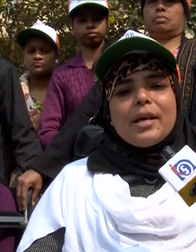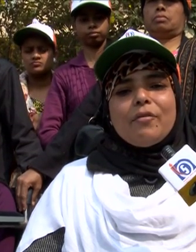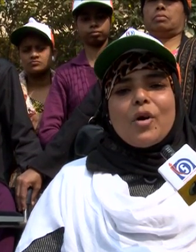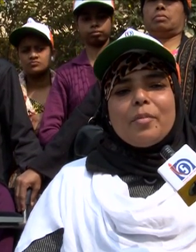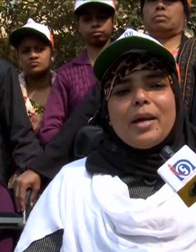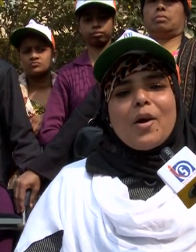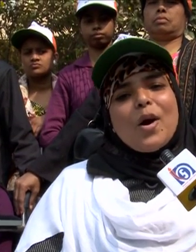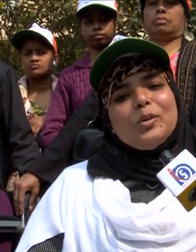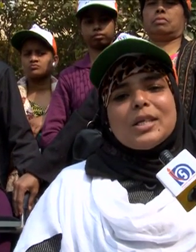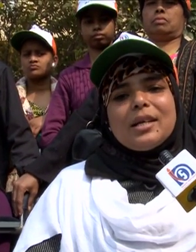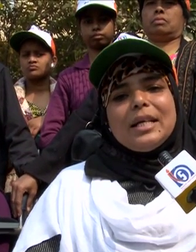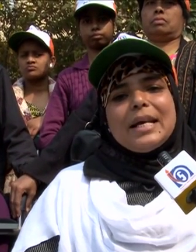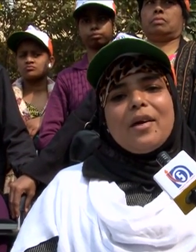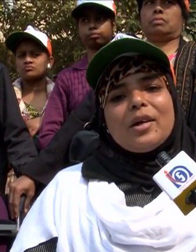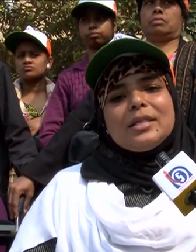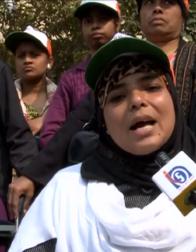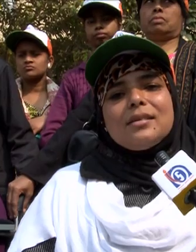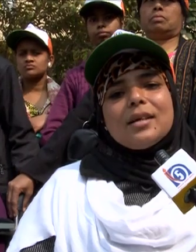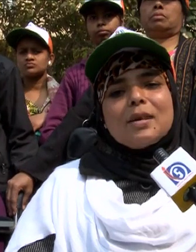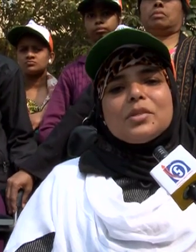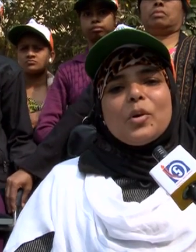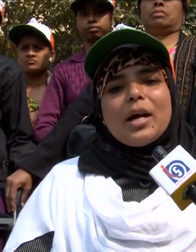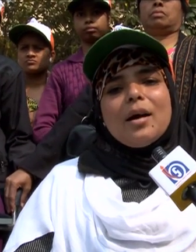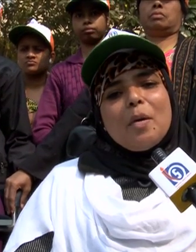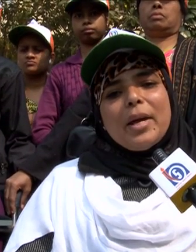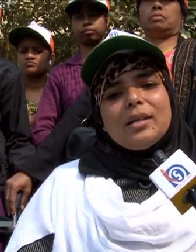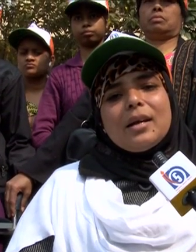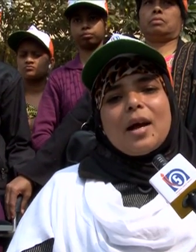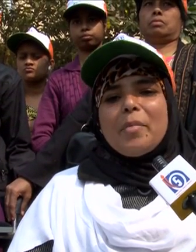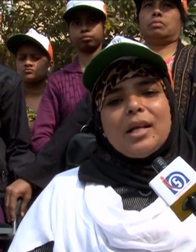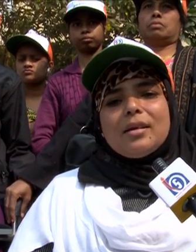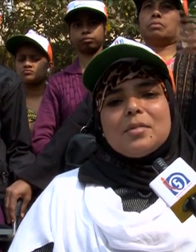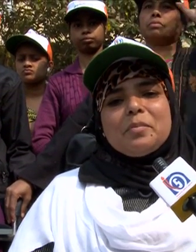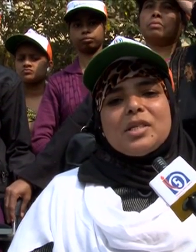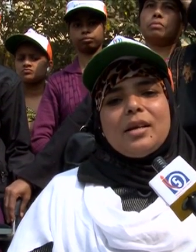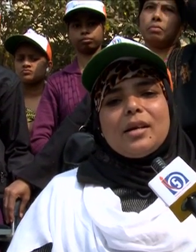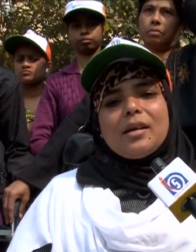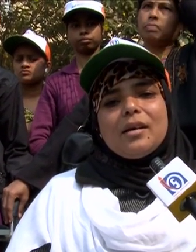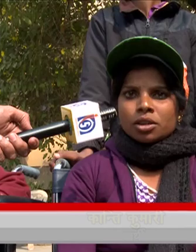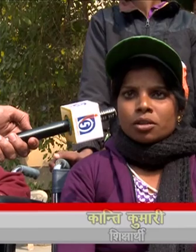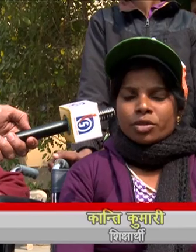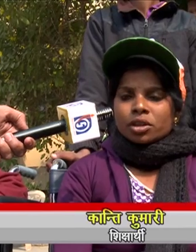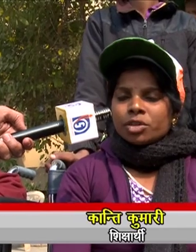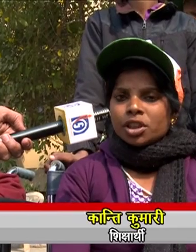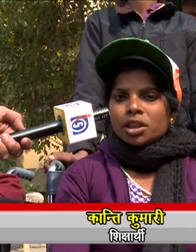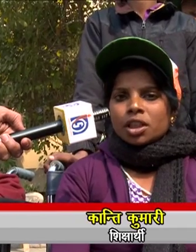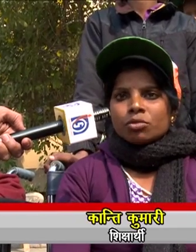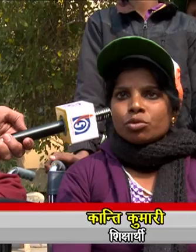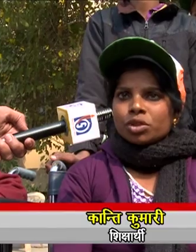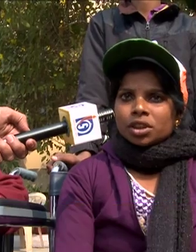वो हमें और ऊंचा तक ले जाएं और जहाँ तक हमसे होगा मेहनत करना, हम मेहनत करने में से पीछे नहीं हटेंगे। हमें दिल्ली आने में बहुत अच्छा